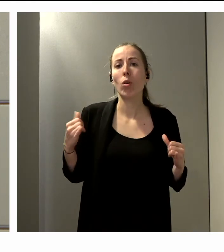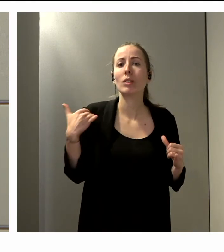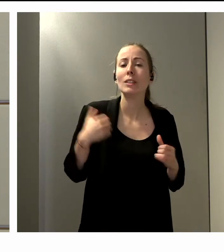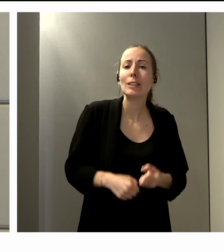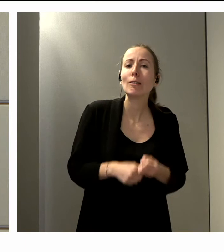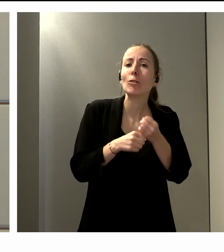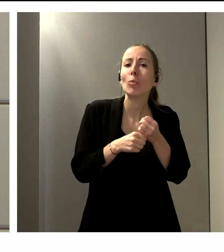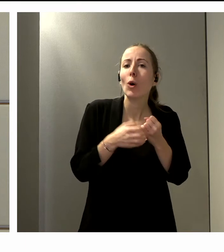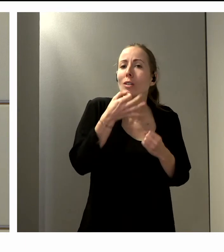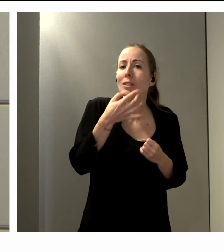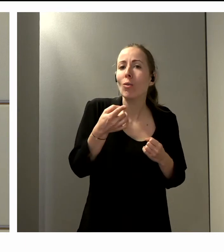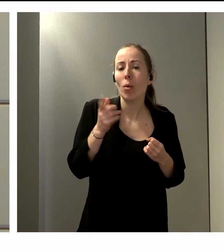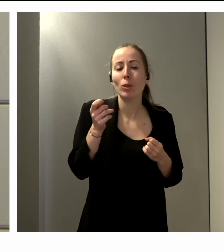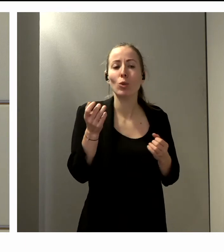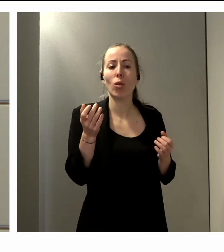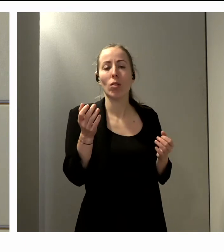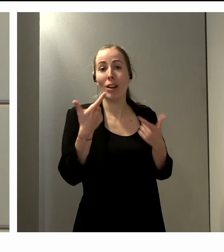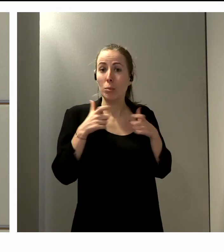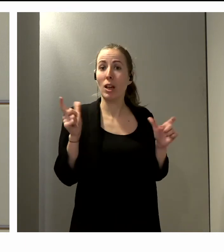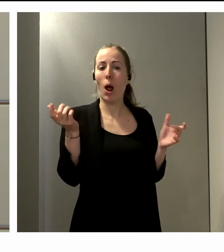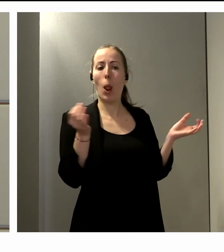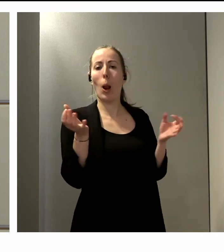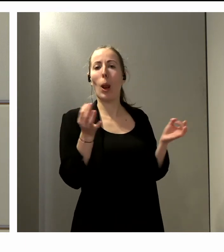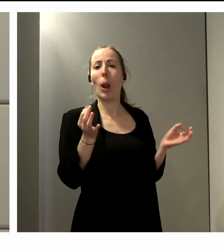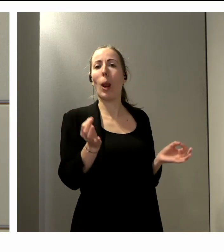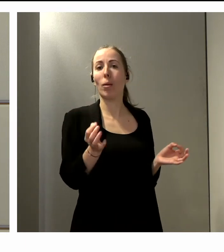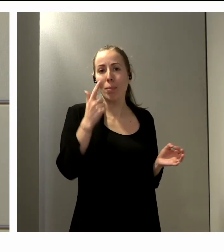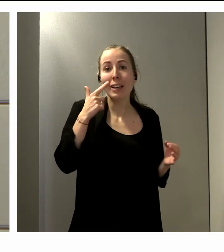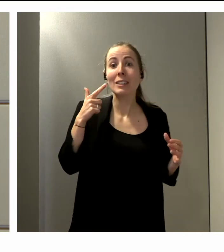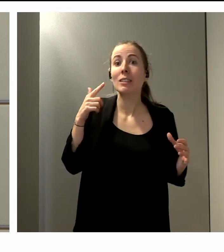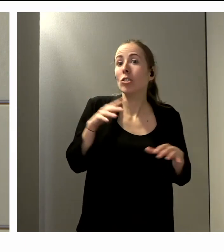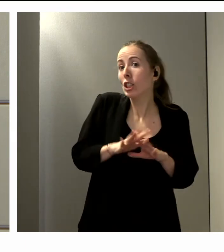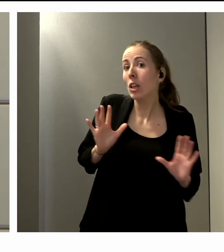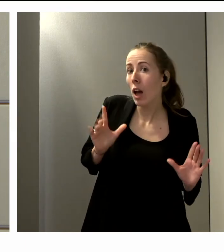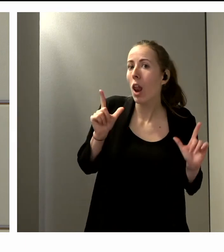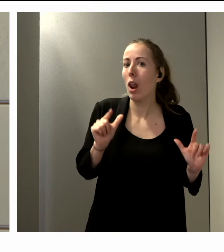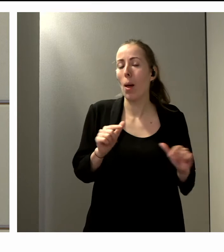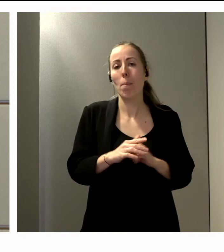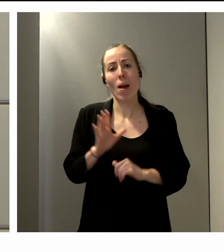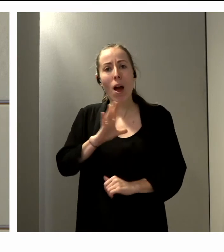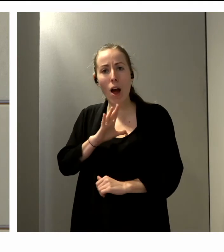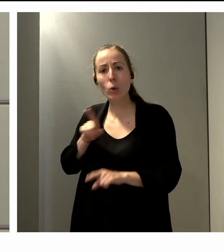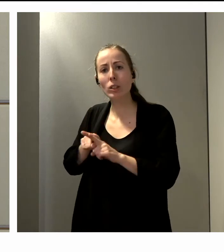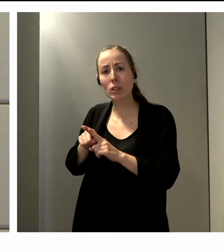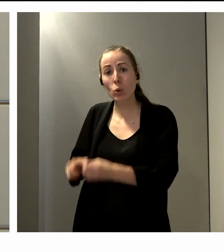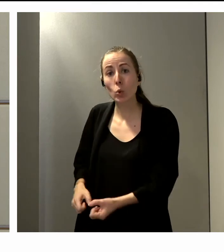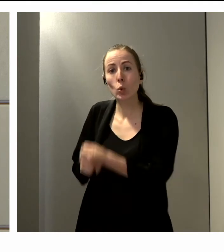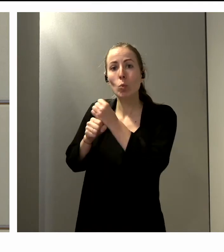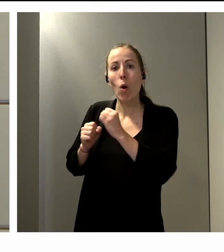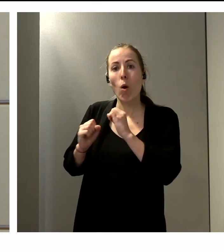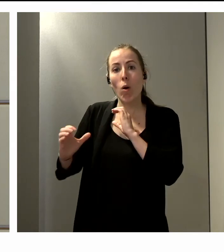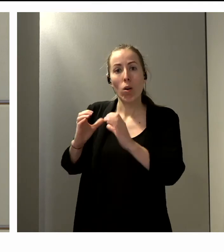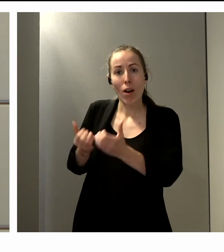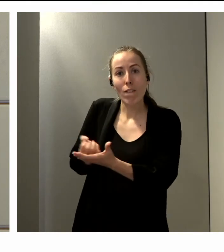d'évoquer est présente en filigrane mais de façon discrète. On a également des supports d'information plus spécifiques que sont